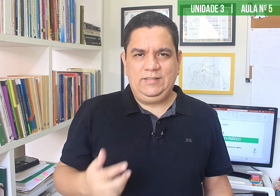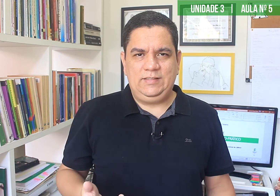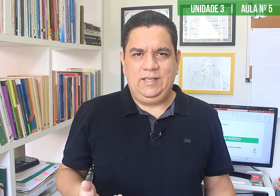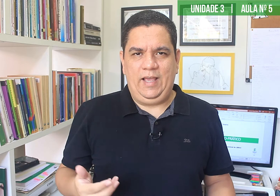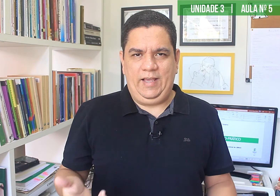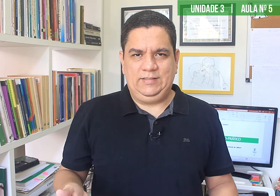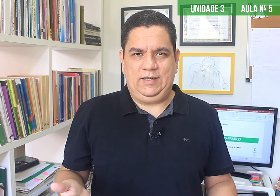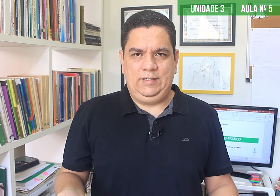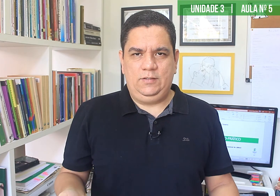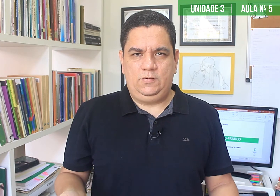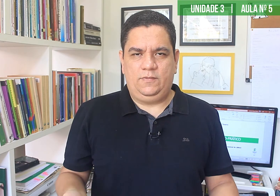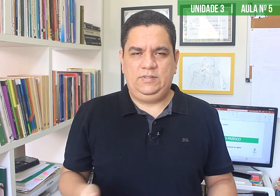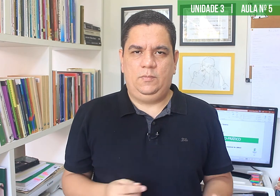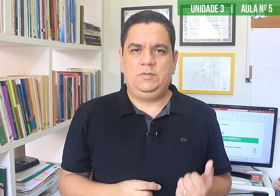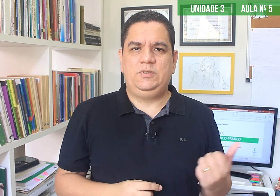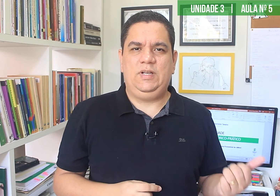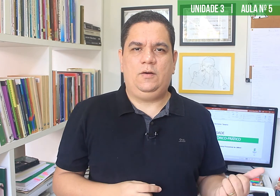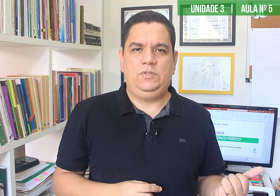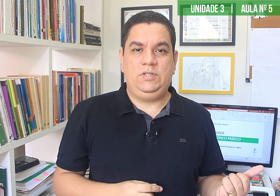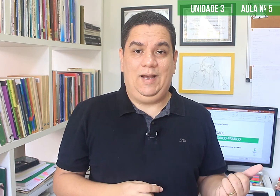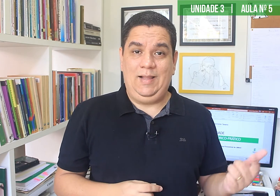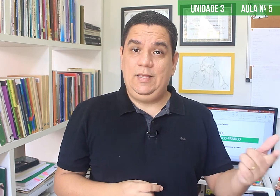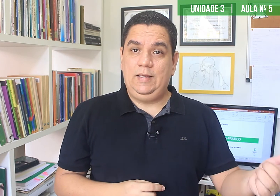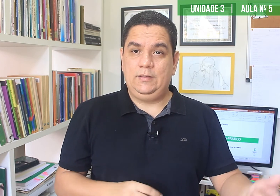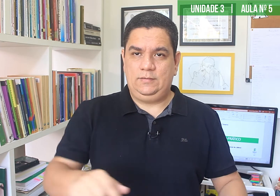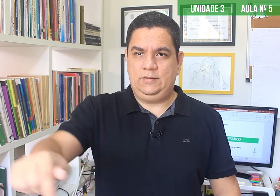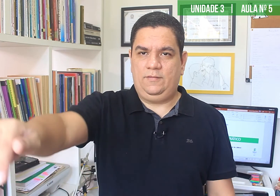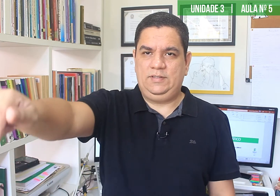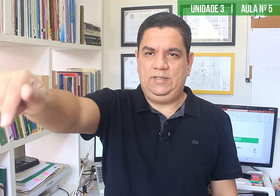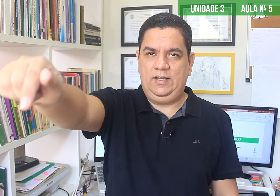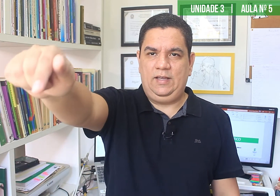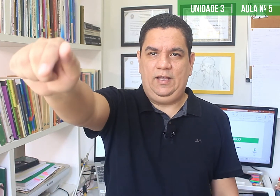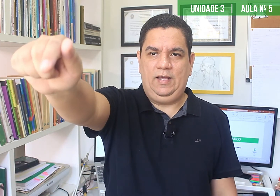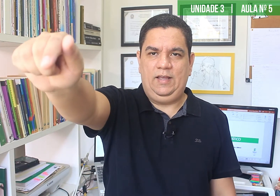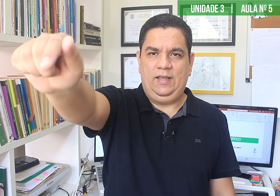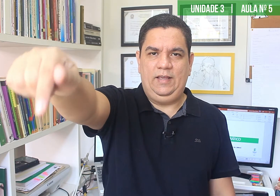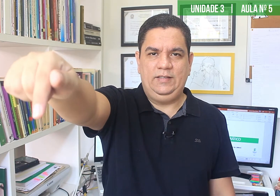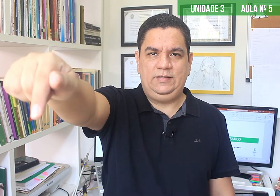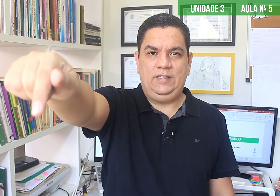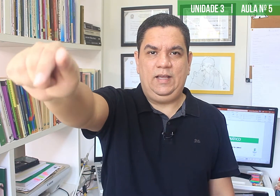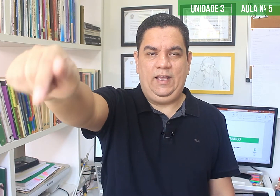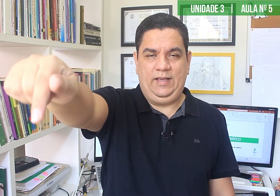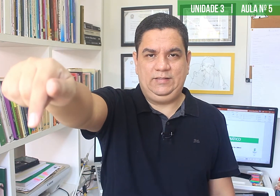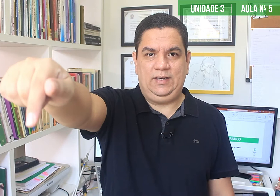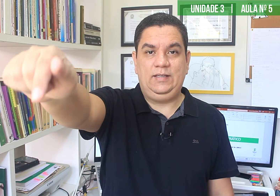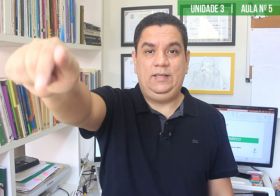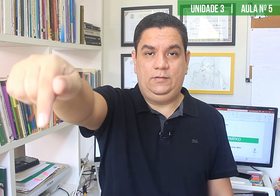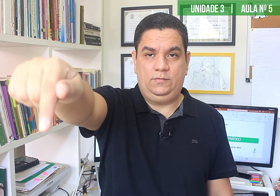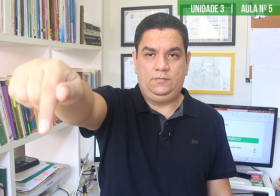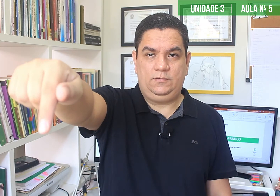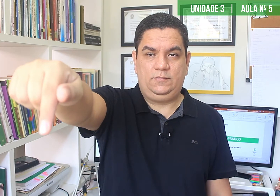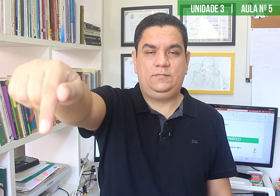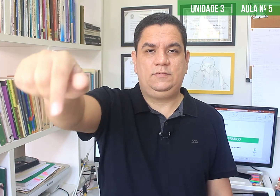Esse, essa, isso vai ser o mesmo sinal de ali. Então, vai ser esse, essa, isso.